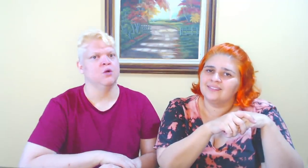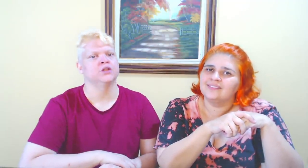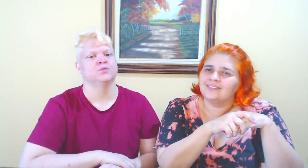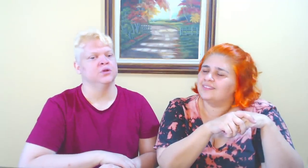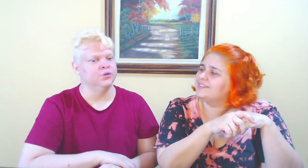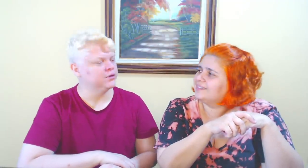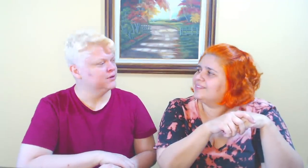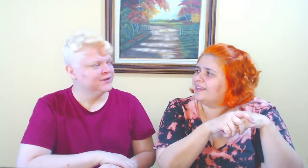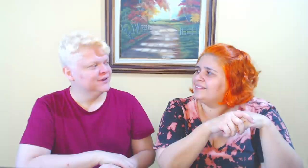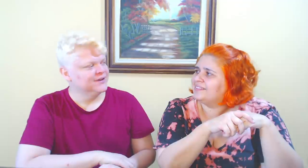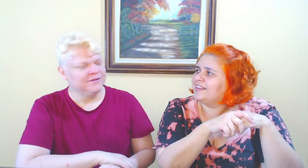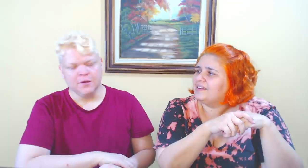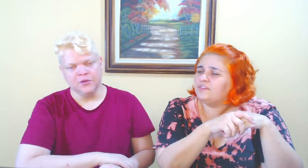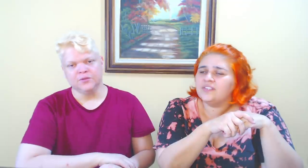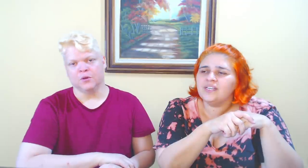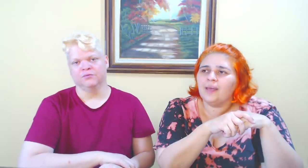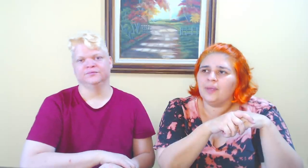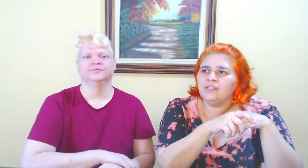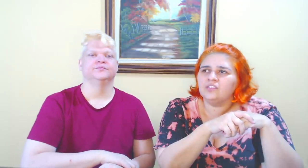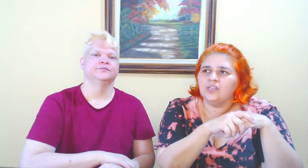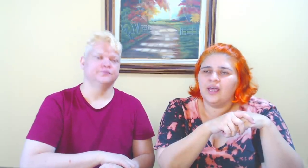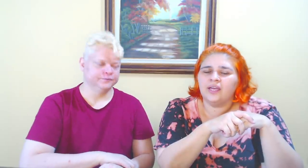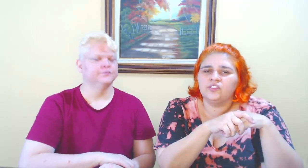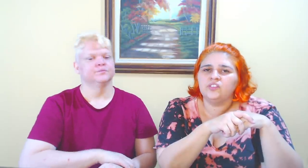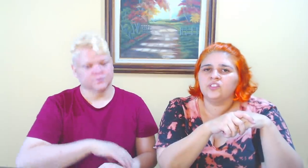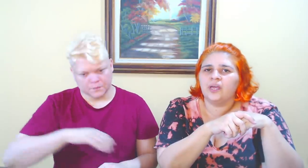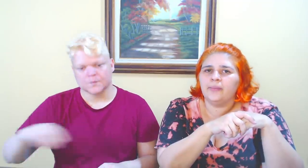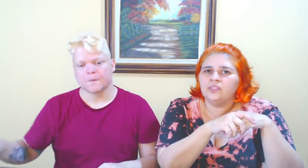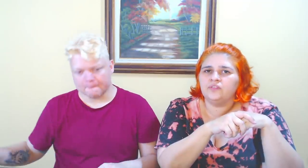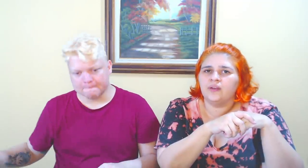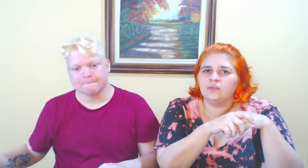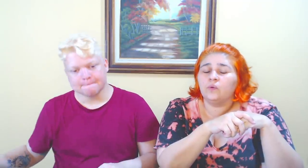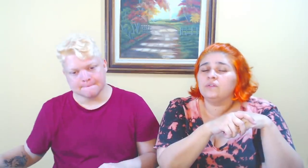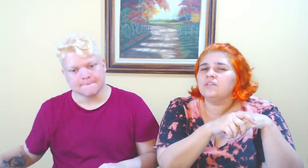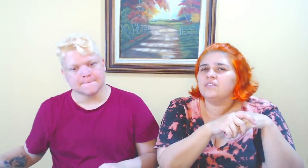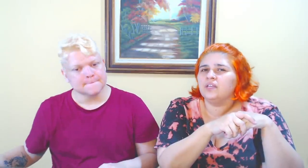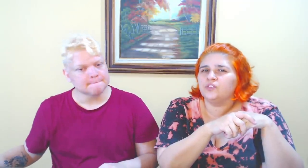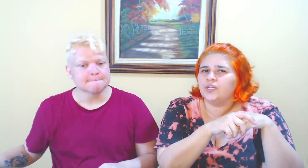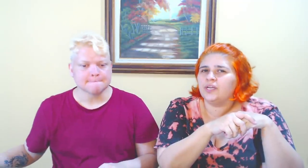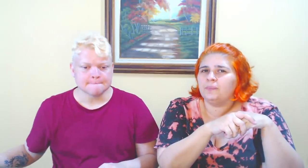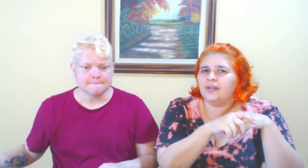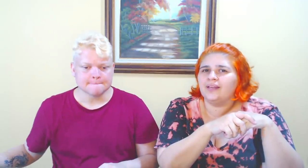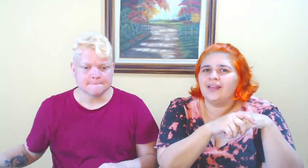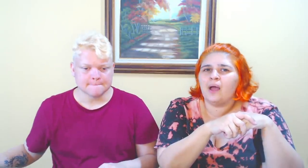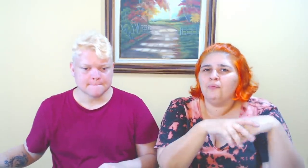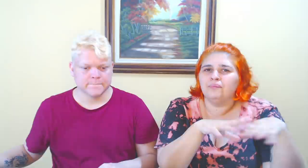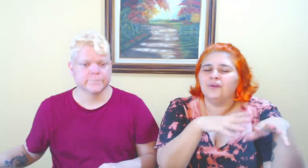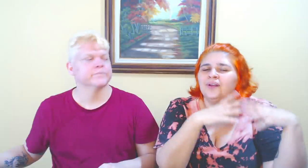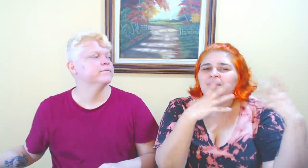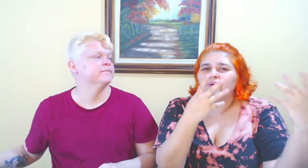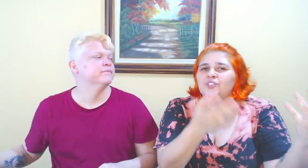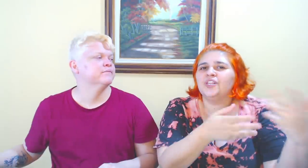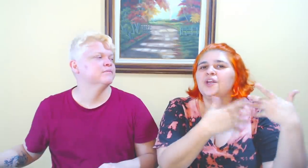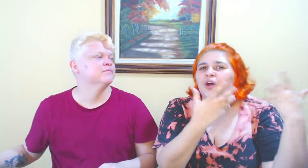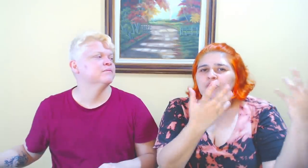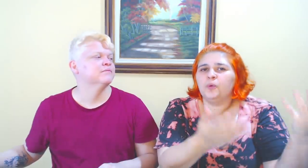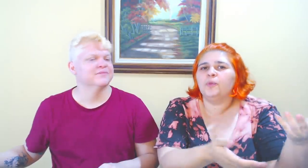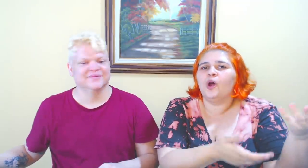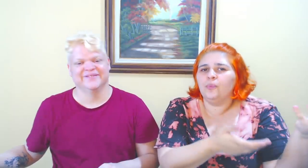ótimo ator É Fisicamente Artisticamente Falando O quanto ele se dedica Para criar Um estereótipo próprio